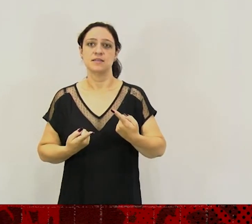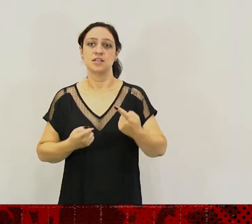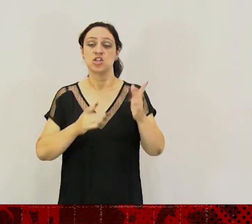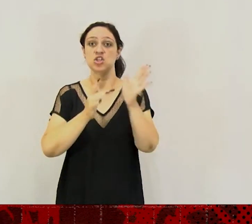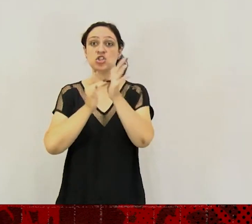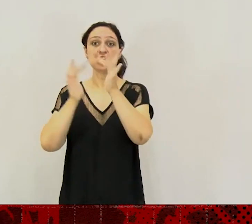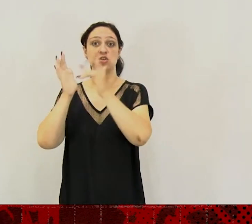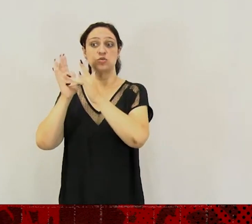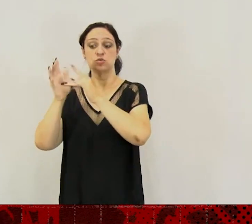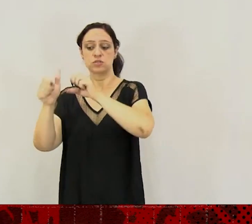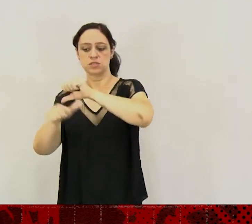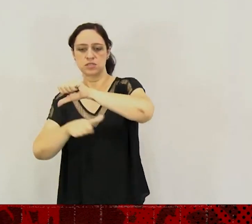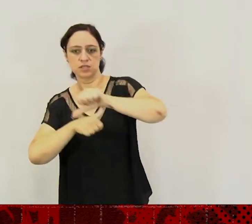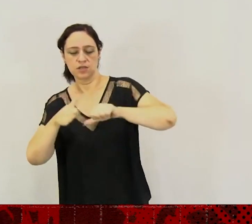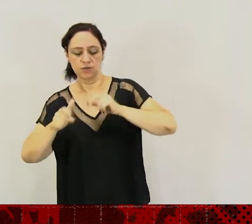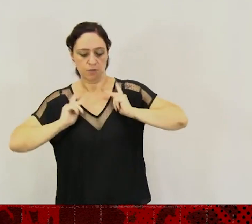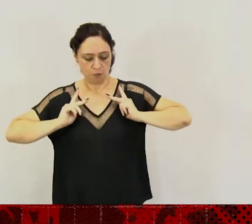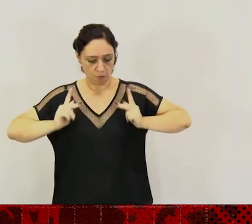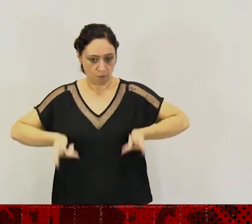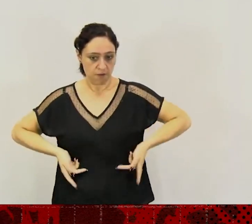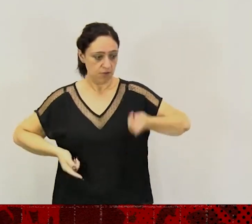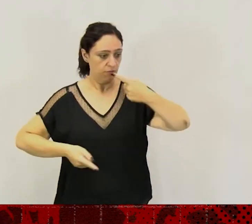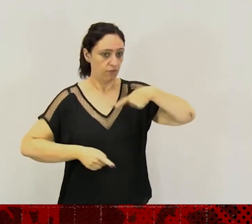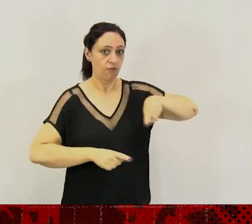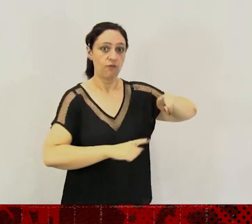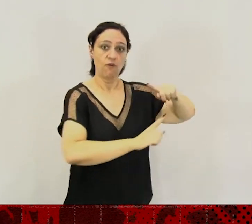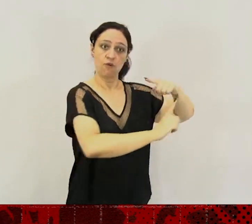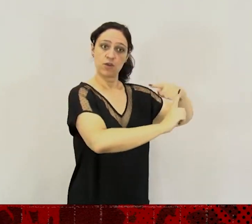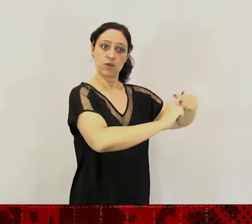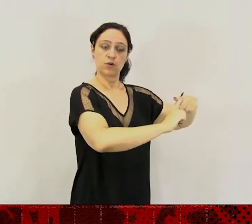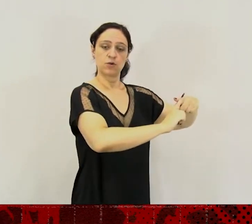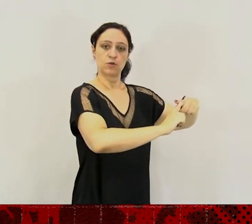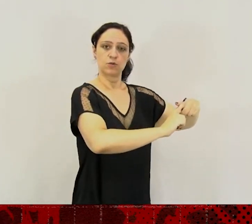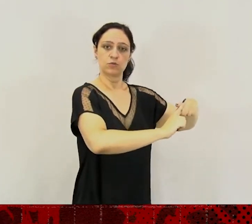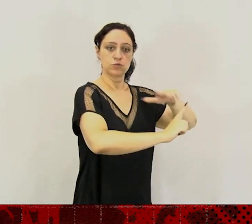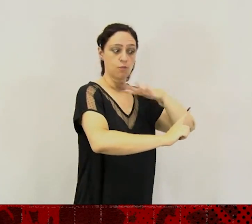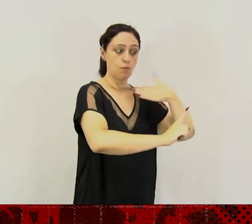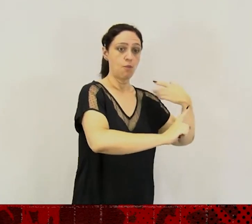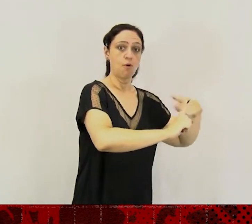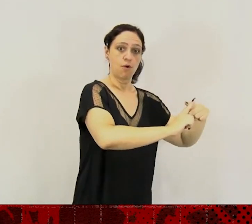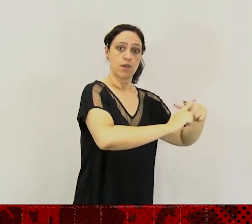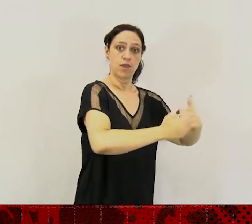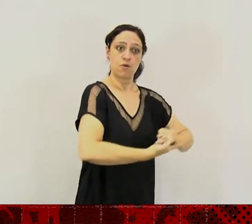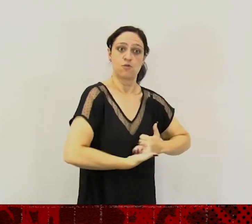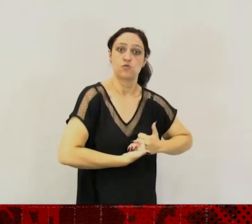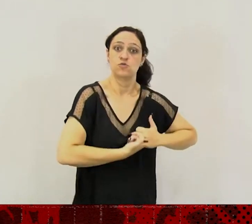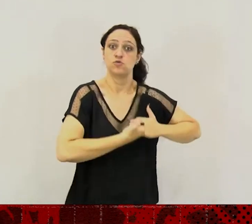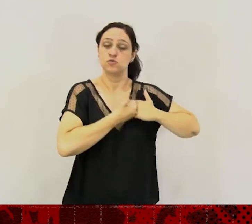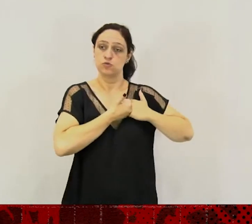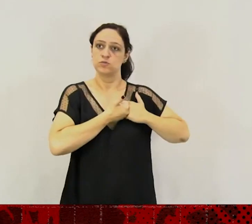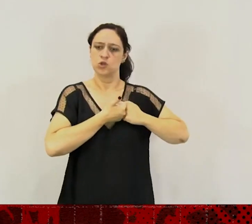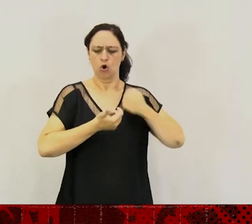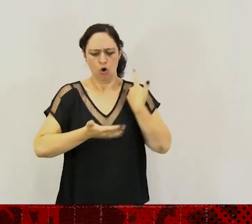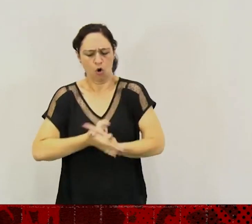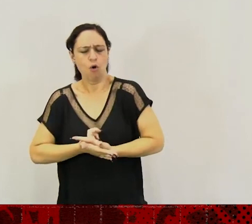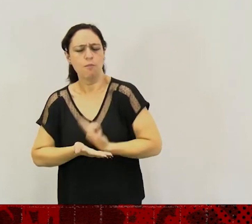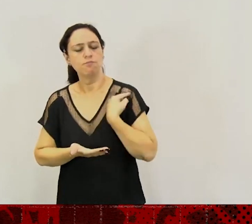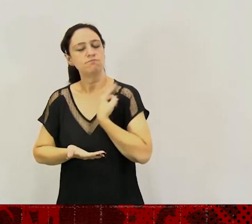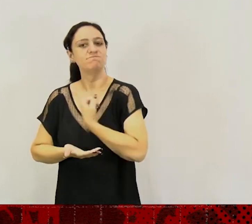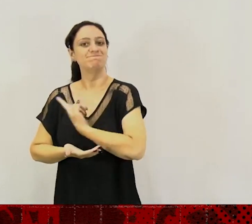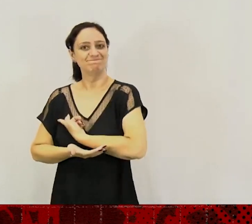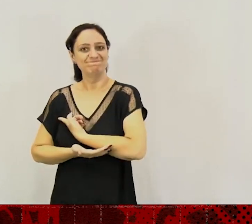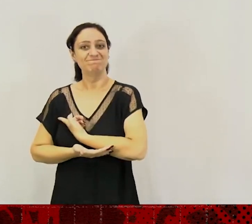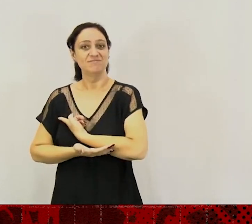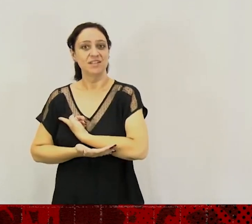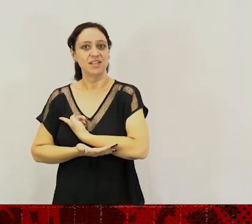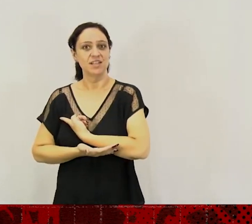homem, foi até a cruz e fez o quê? Ele nos comprou de volta.